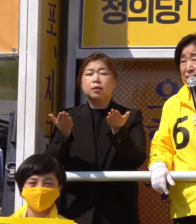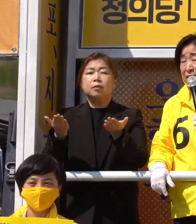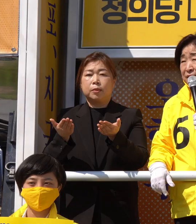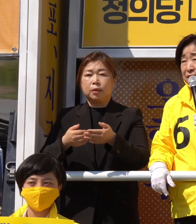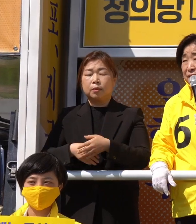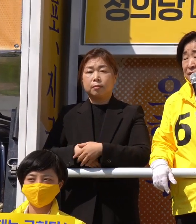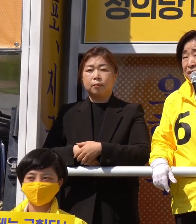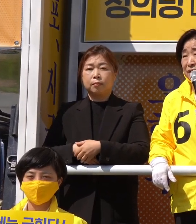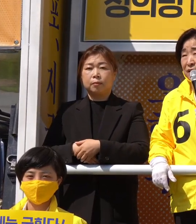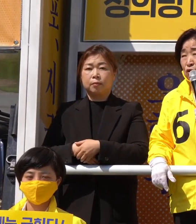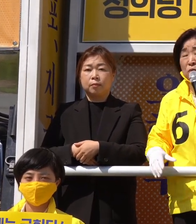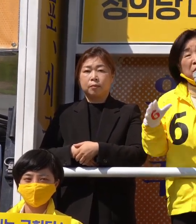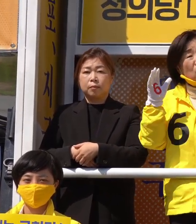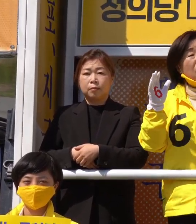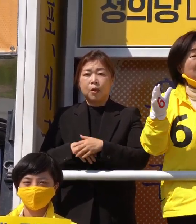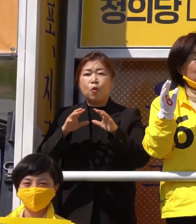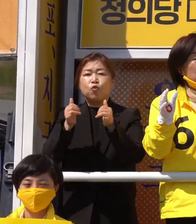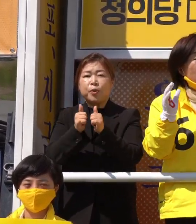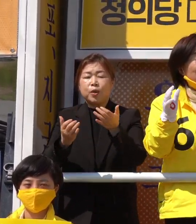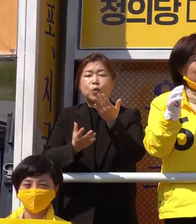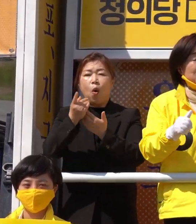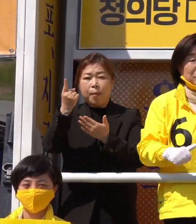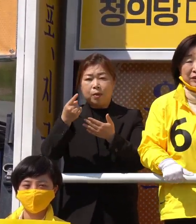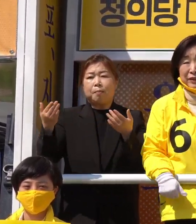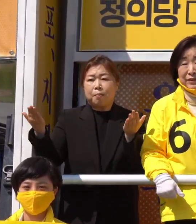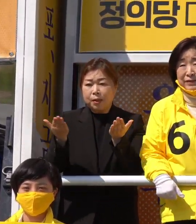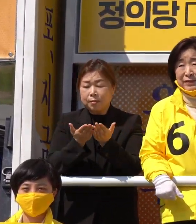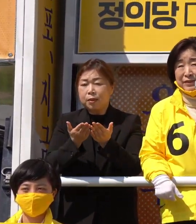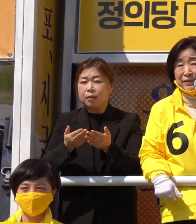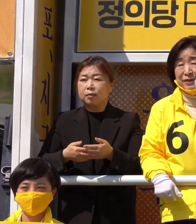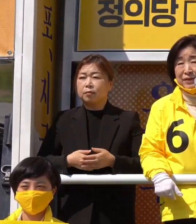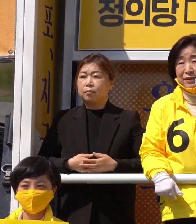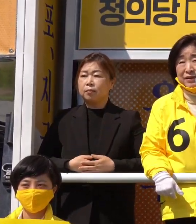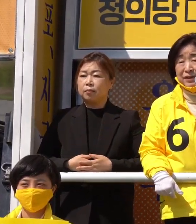일입니다. 국민 통합에도 기여할 수 있습니다.